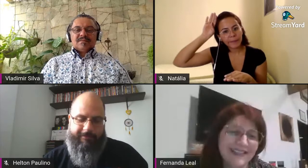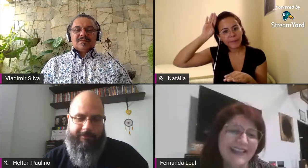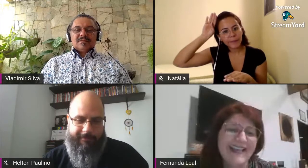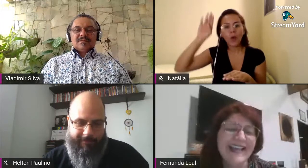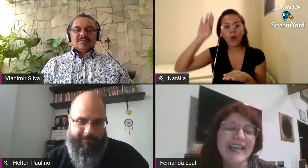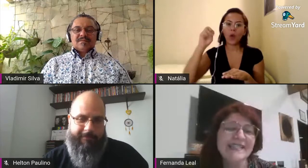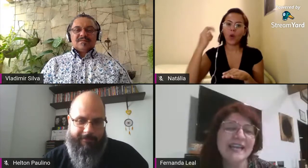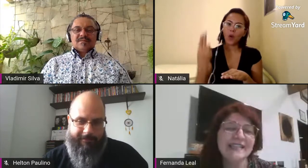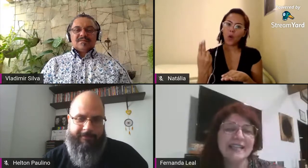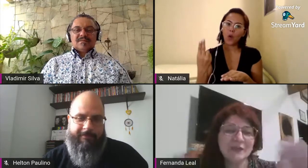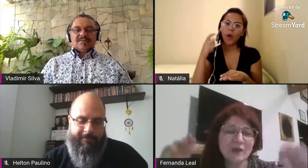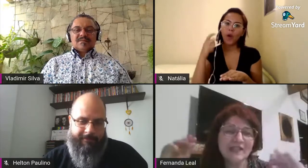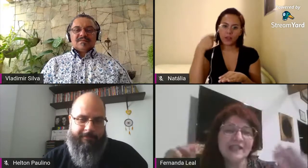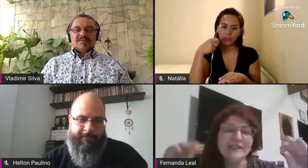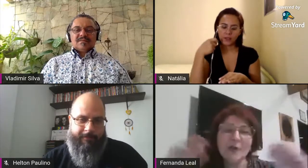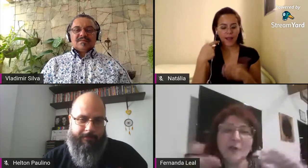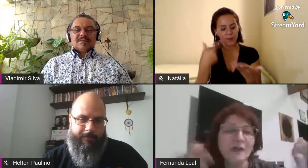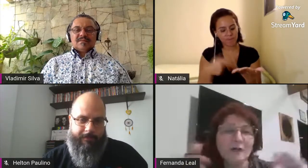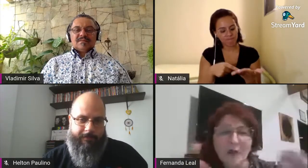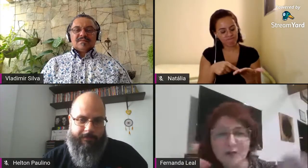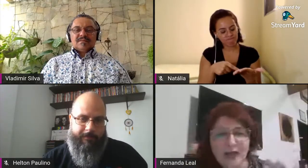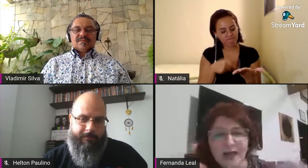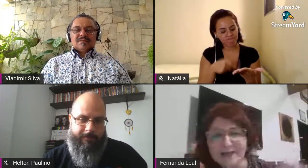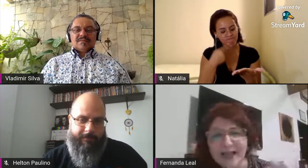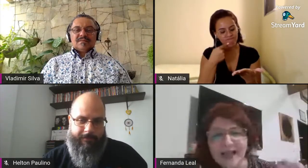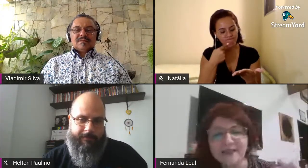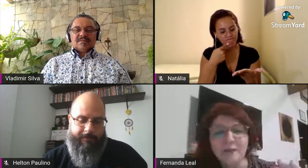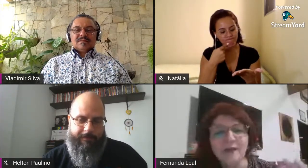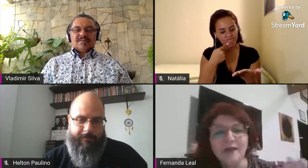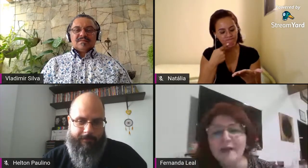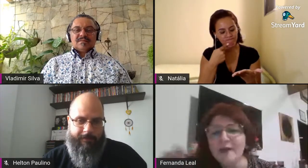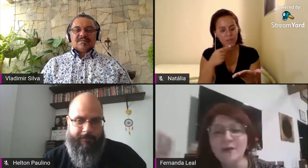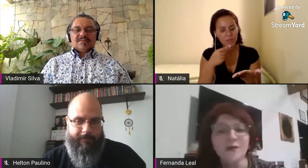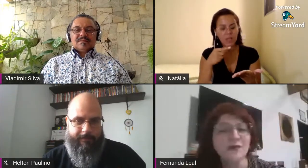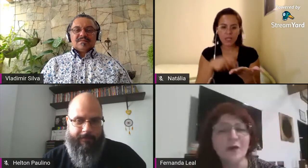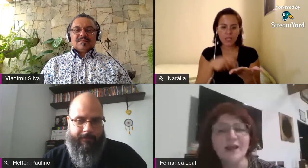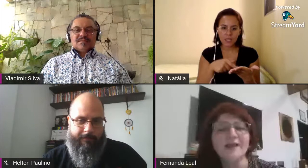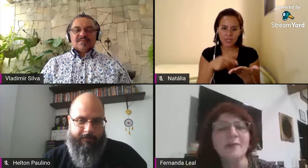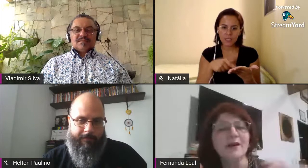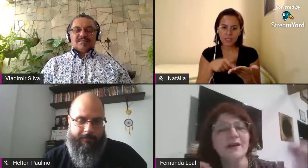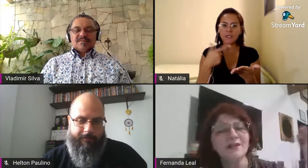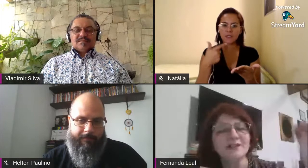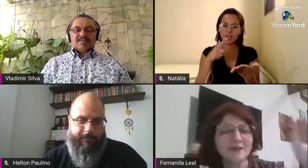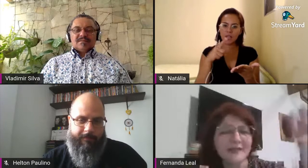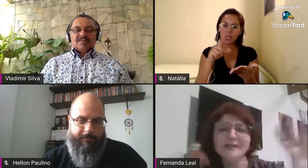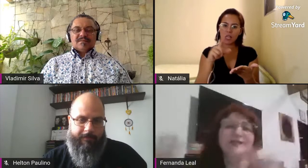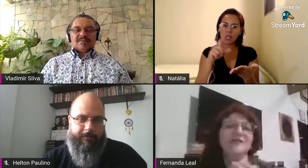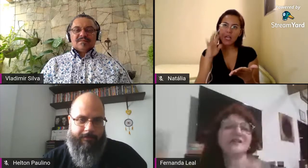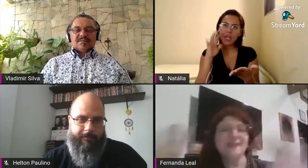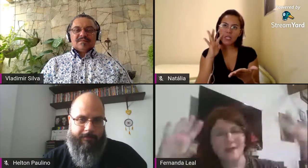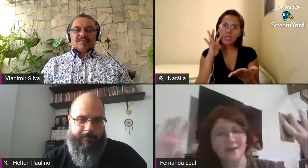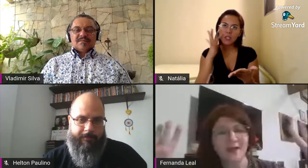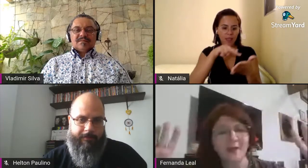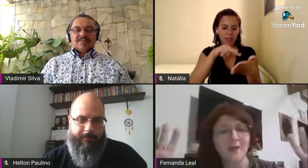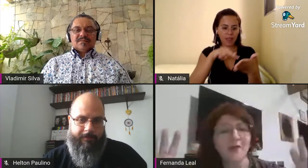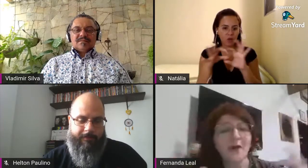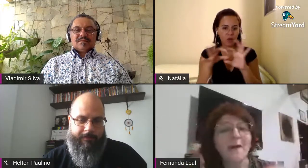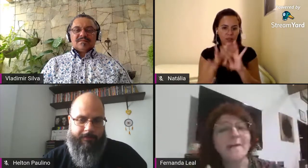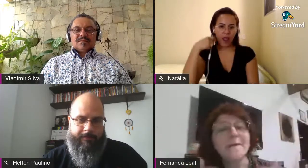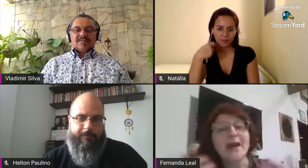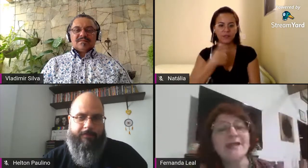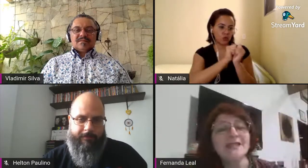artista. E, assim, as questõezinhas que não poderiam faltar da academia, eu e o outro colega da banca, a gente diz, faz isso e faz aquilo que está